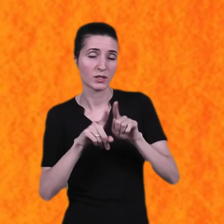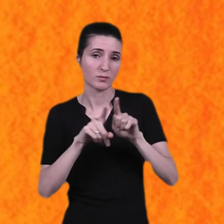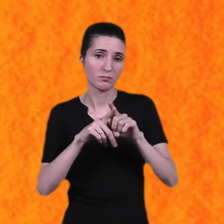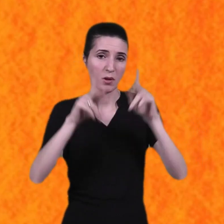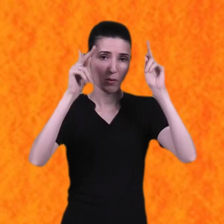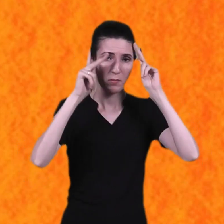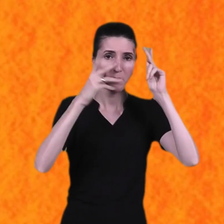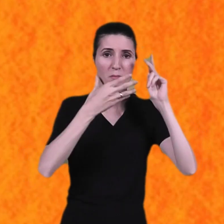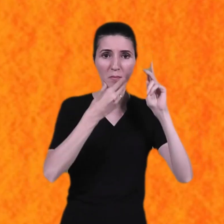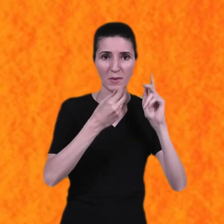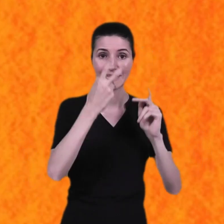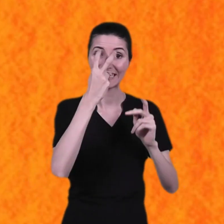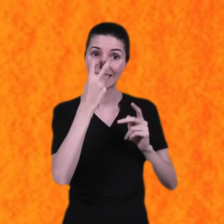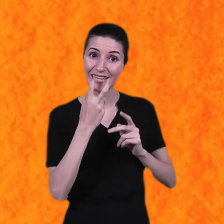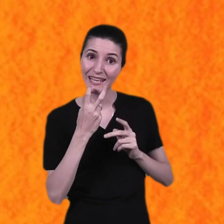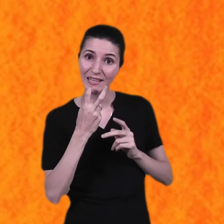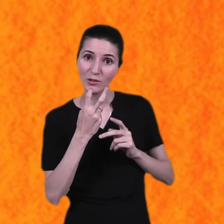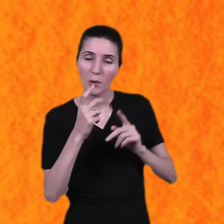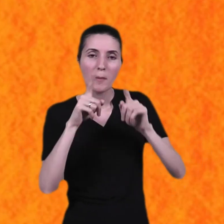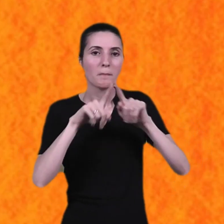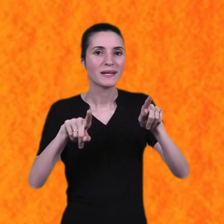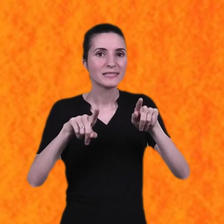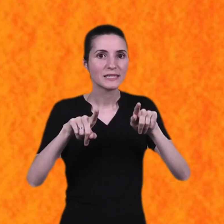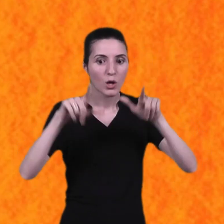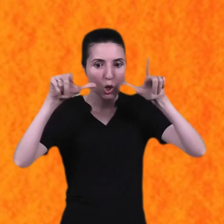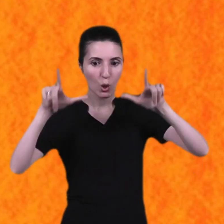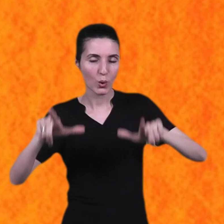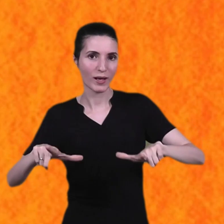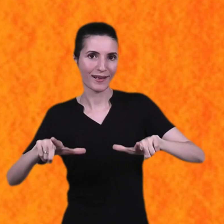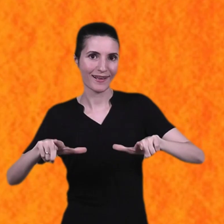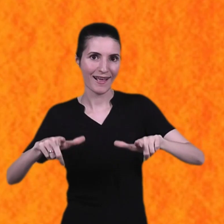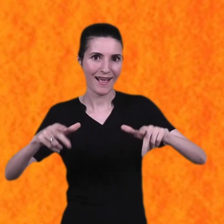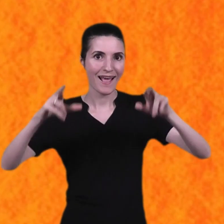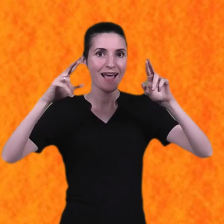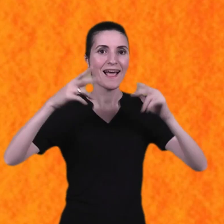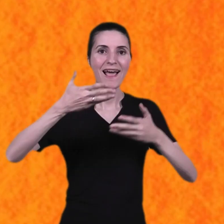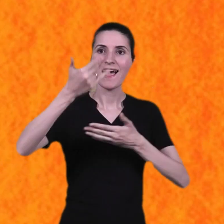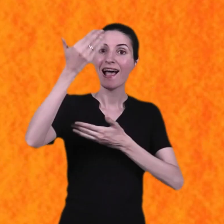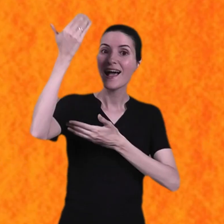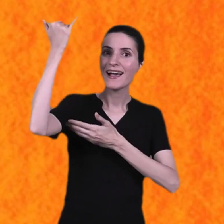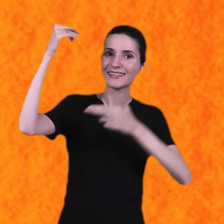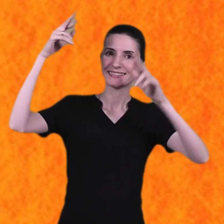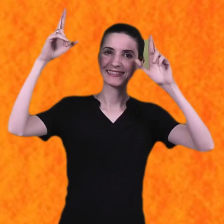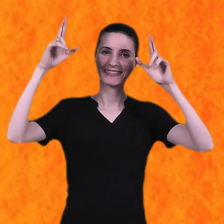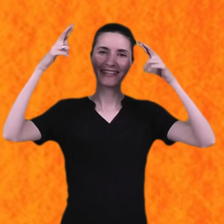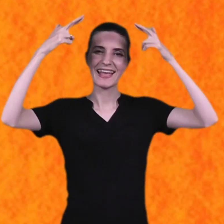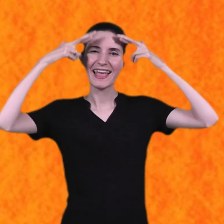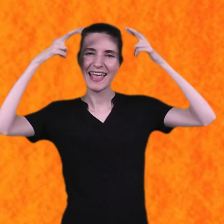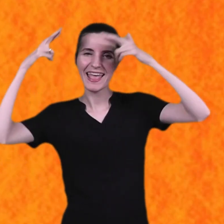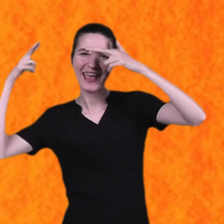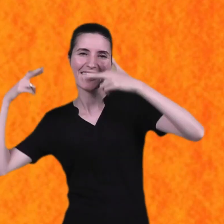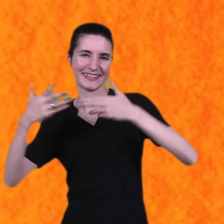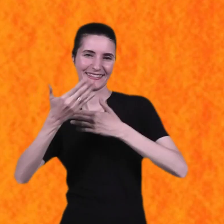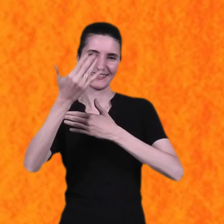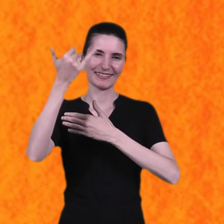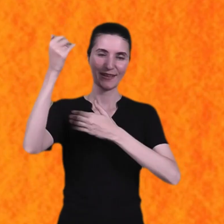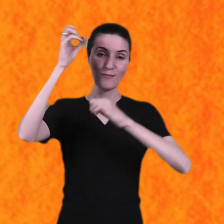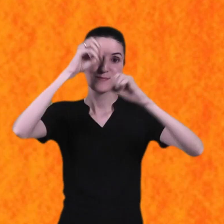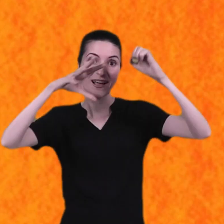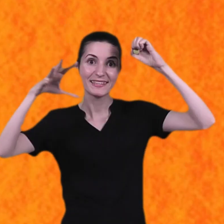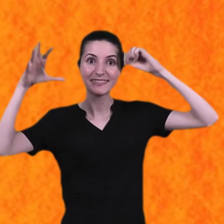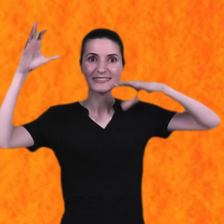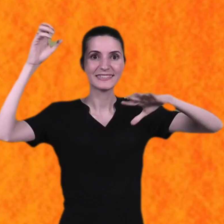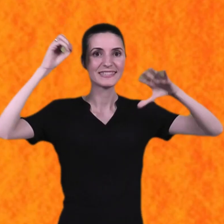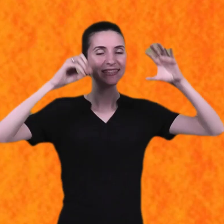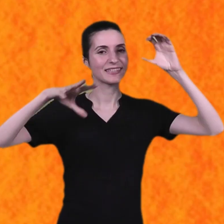com deficiência visual. Só que eles estão num reino, tem castelos na história, né? Tem toda uma